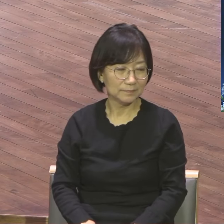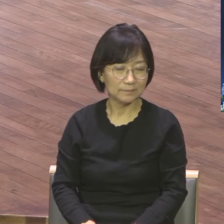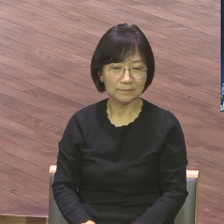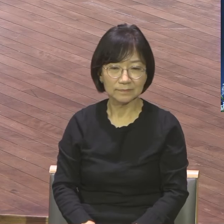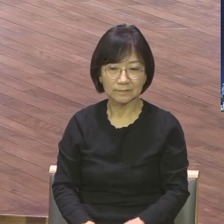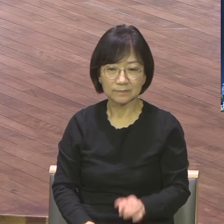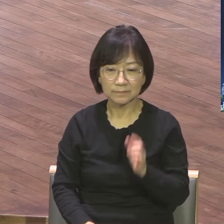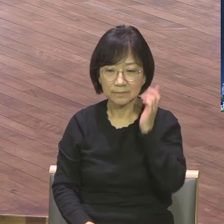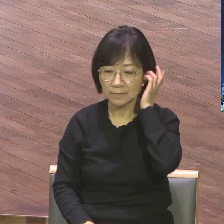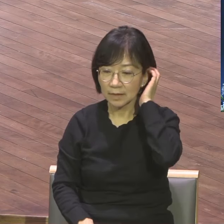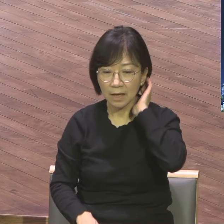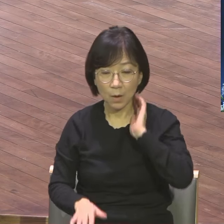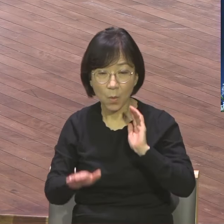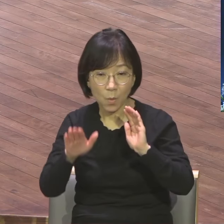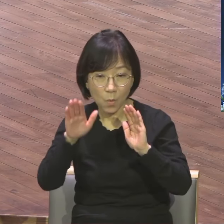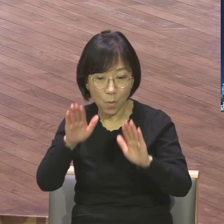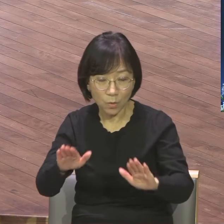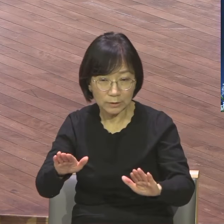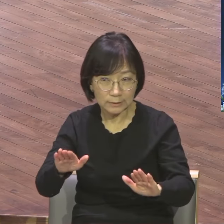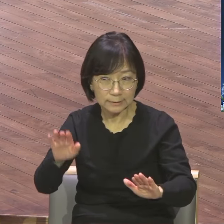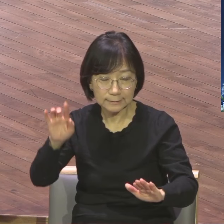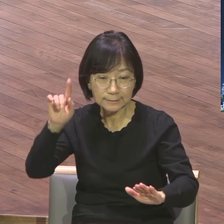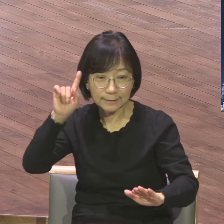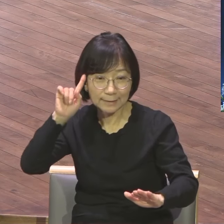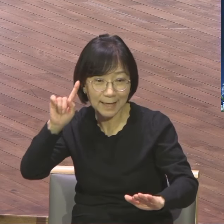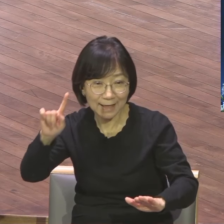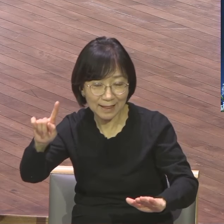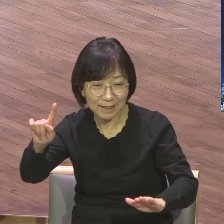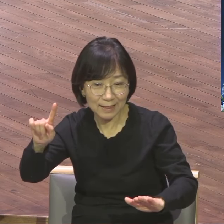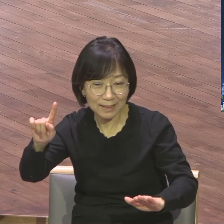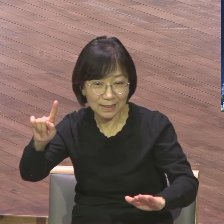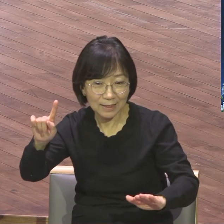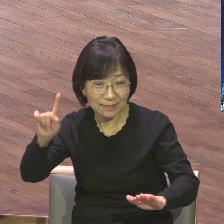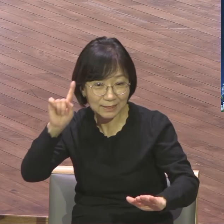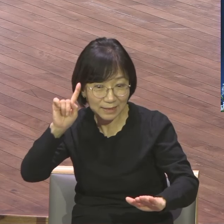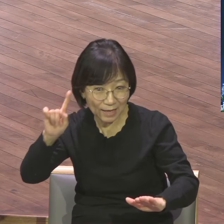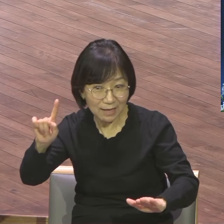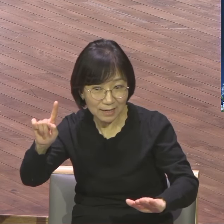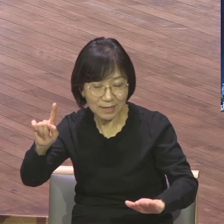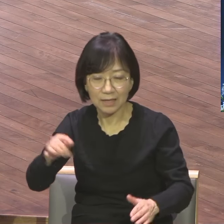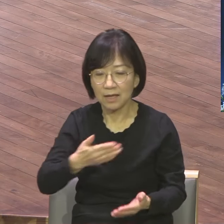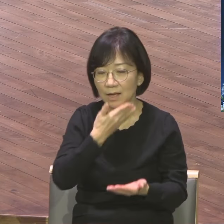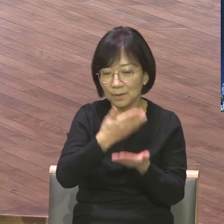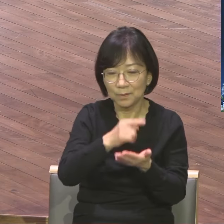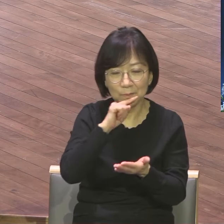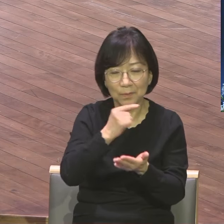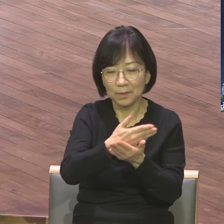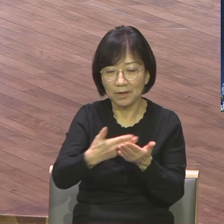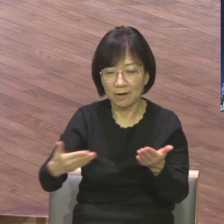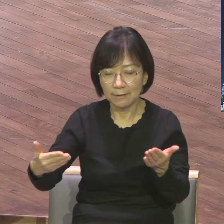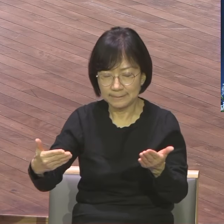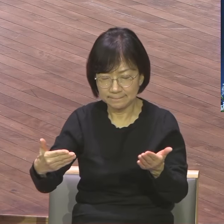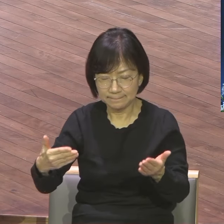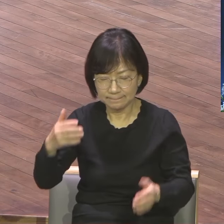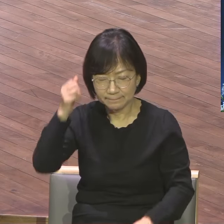오늘서부터 내일까지 24시 보혈의 피를 음미하며 묵상하며